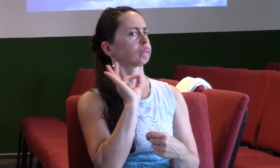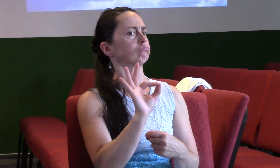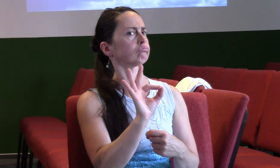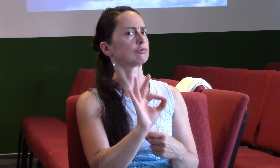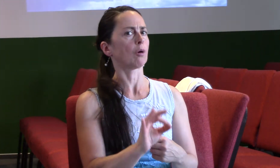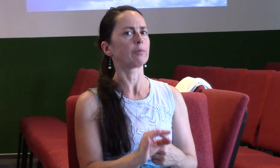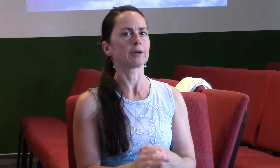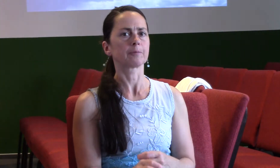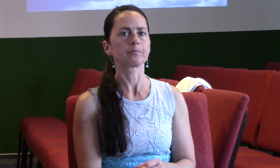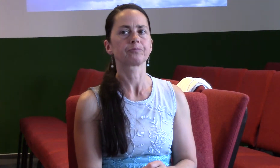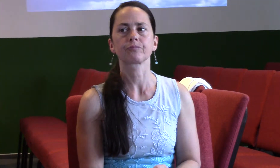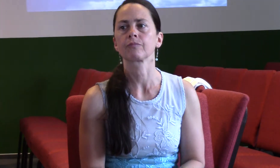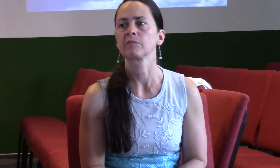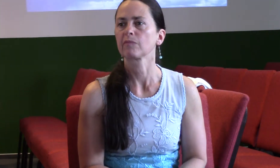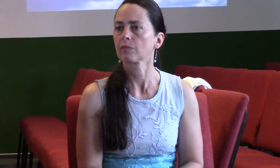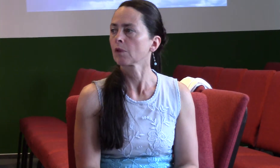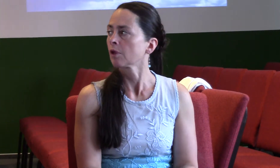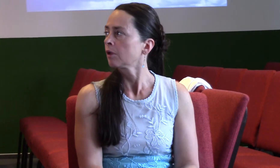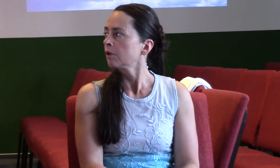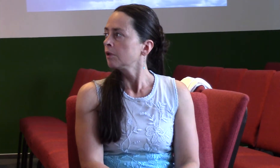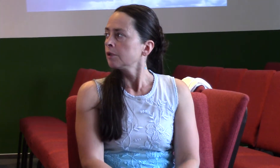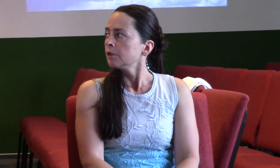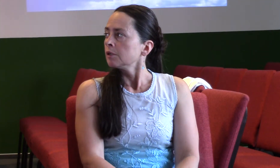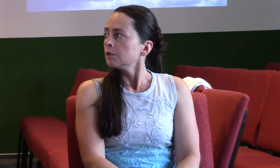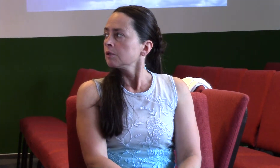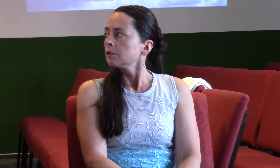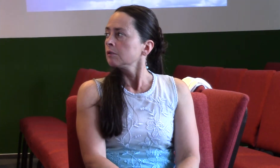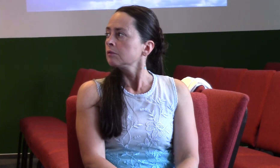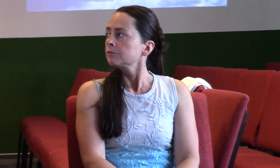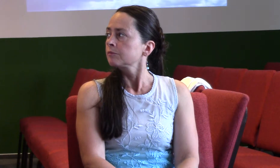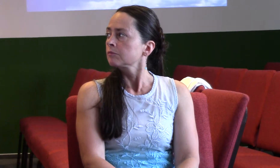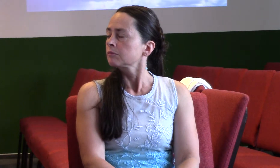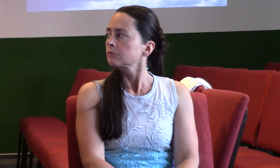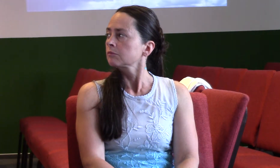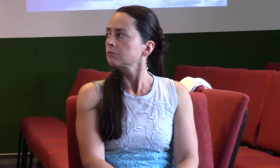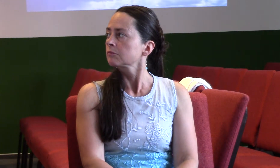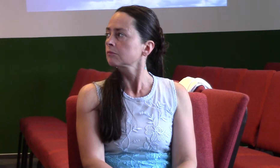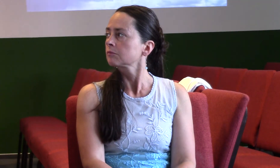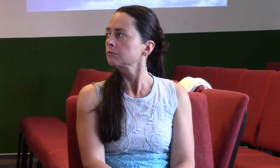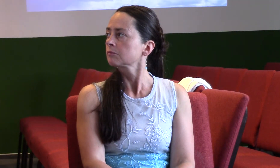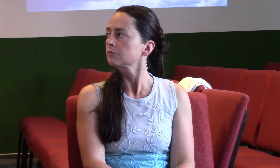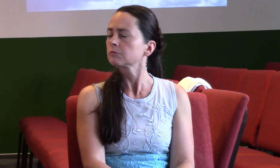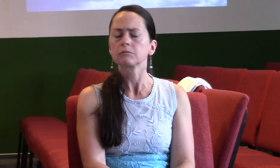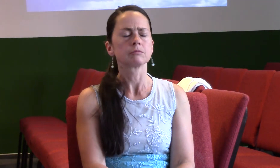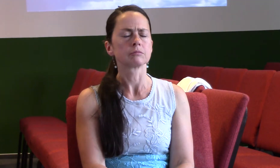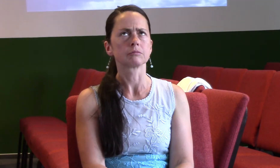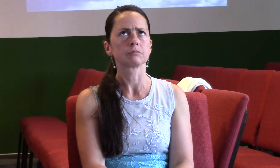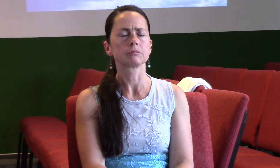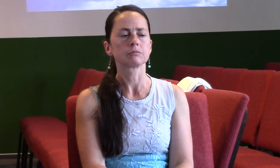verž. Nepohrdej zlodějem, že kradl, aby nasytil, když hladoví.